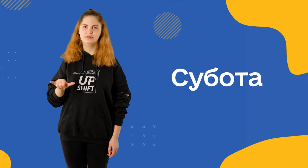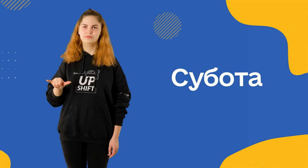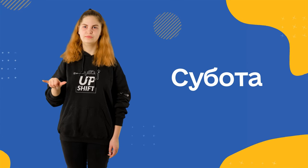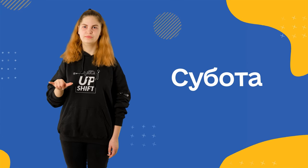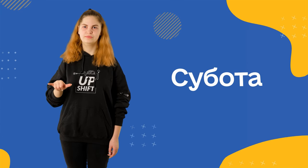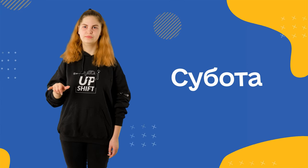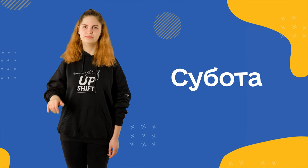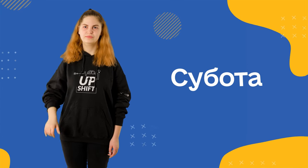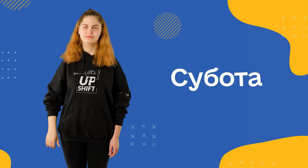Субота.